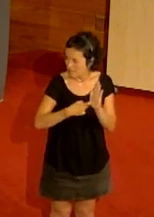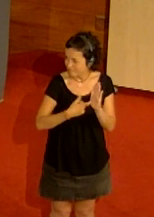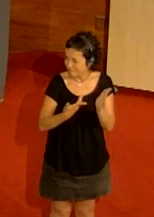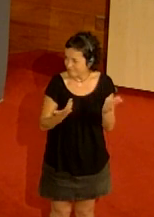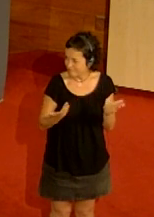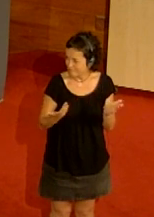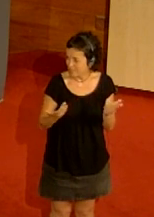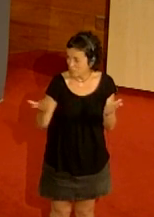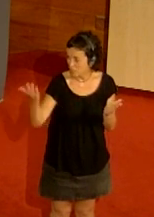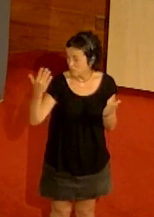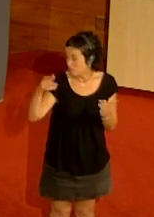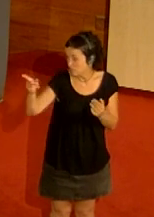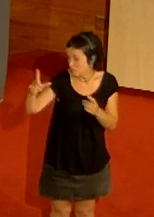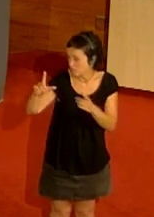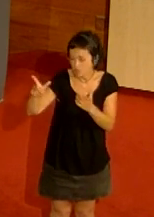es la que usted decía,